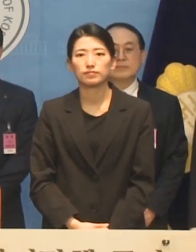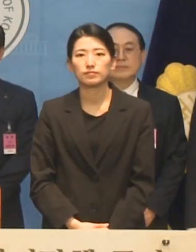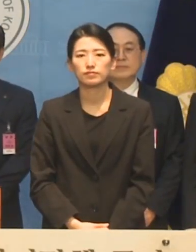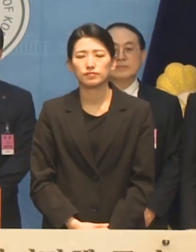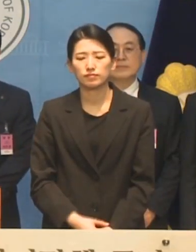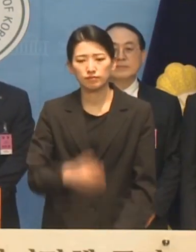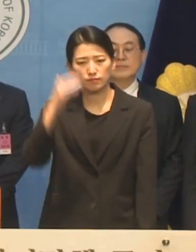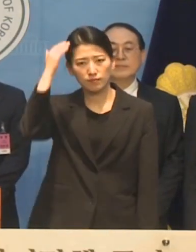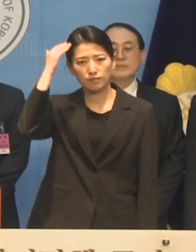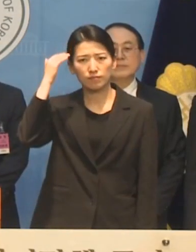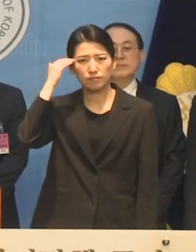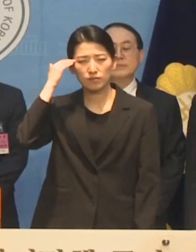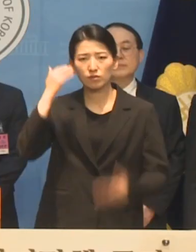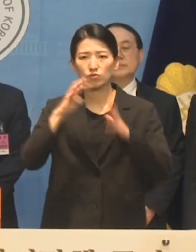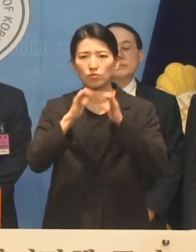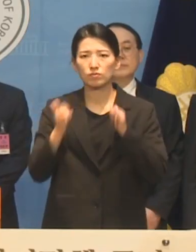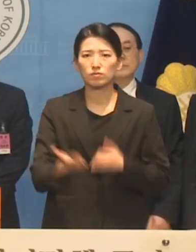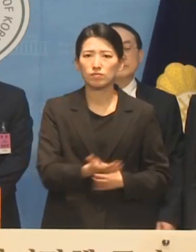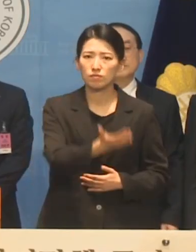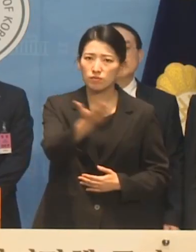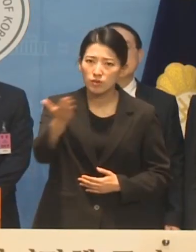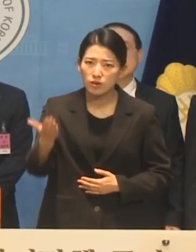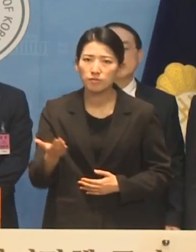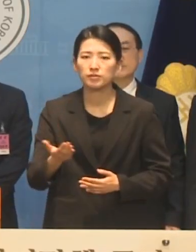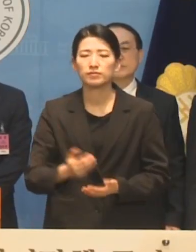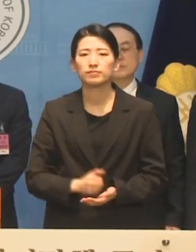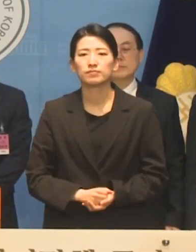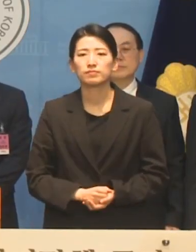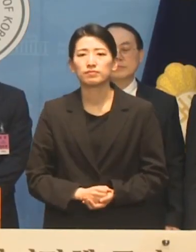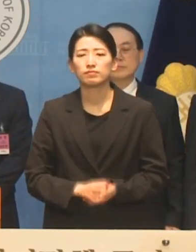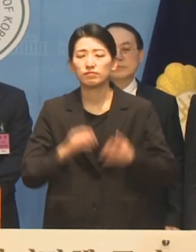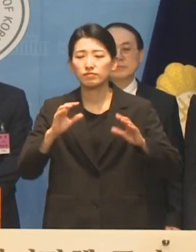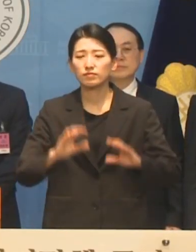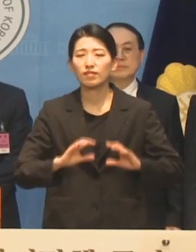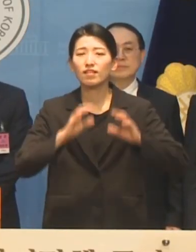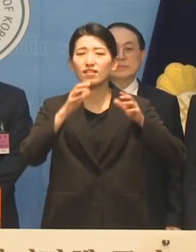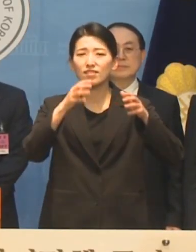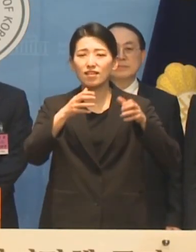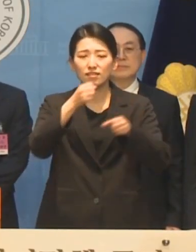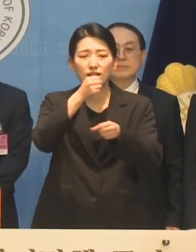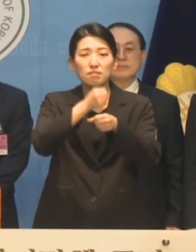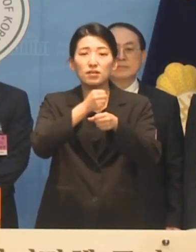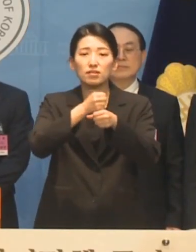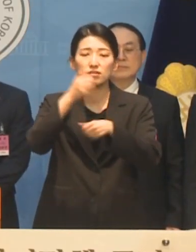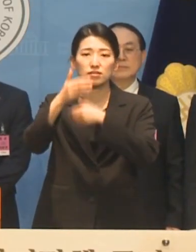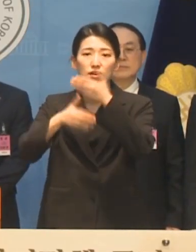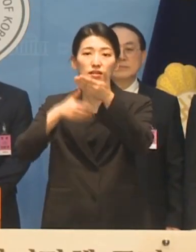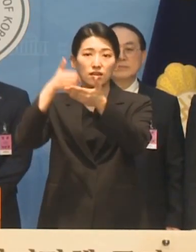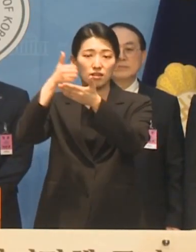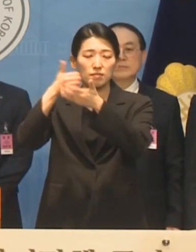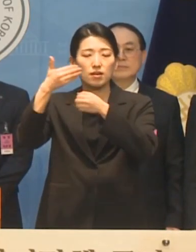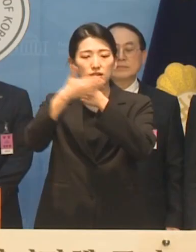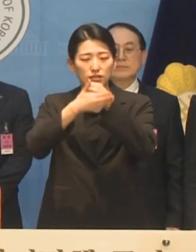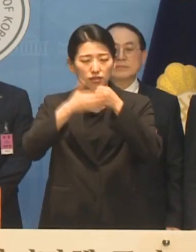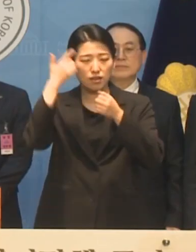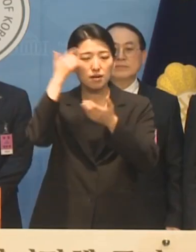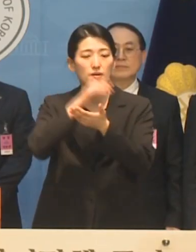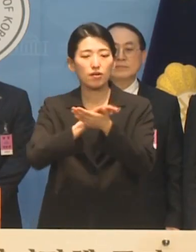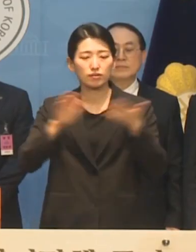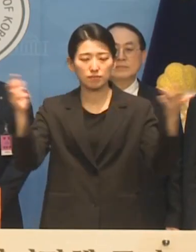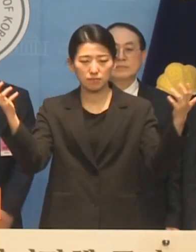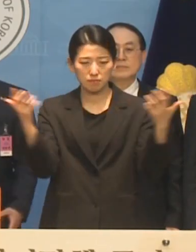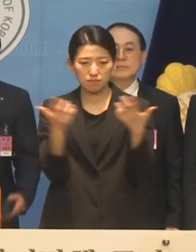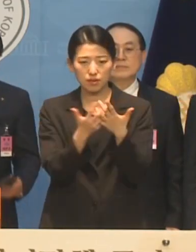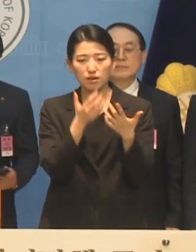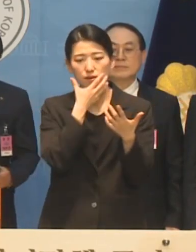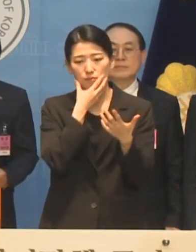대한민국 국민 여러분, 여러분 모두에게 세상 만물을 창조하신 하나님의 은혜와 평강이 넘쳐나시기를